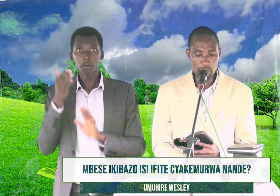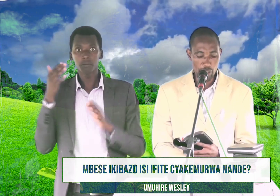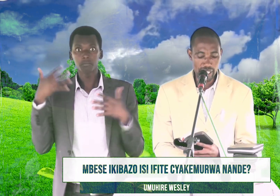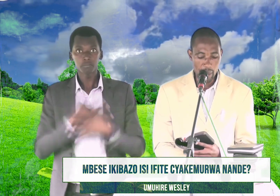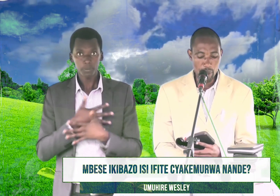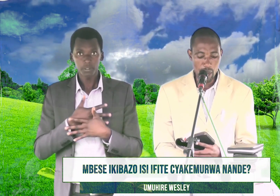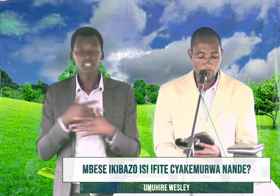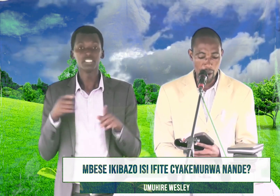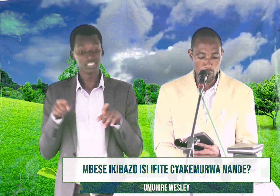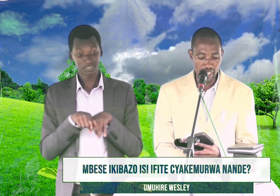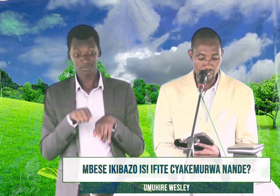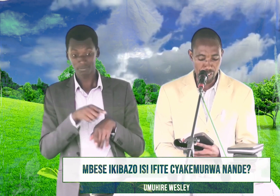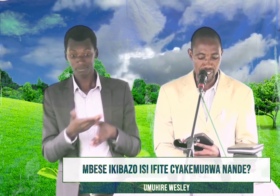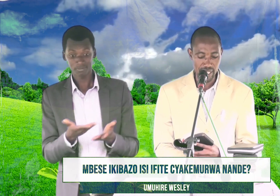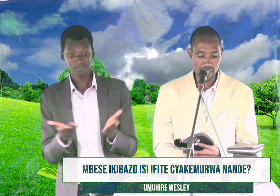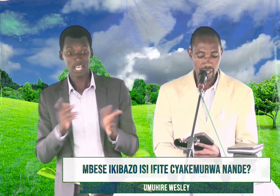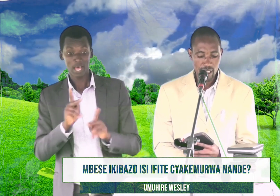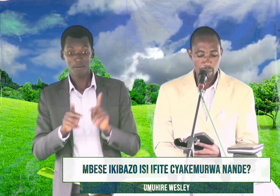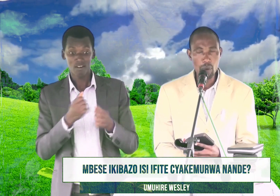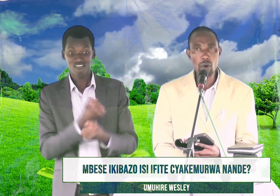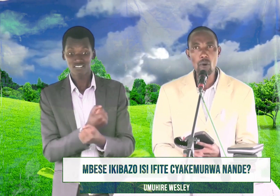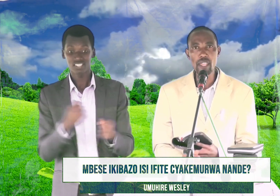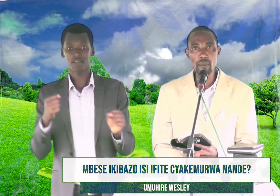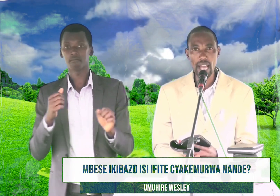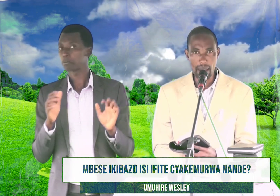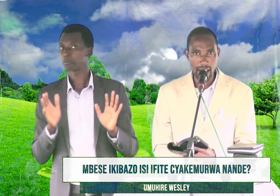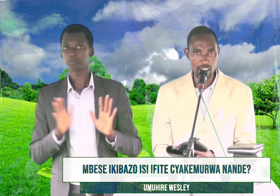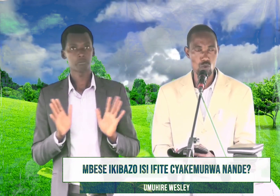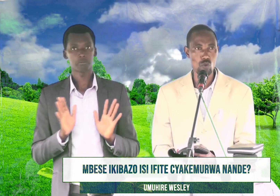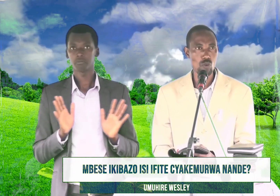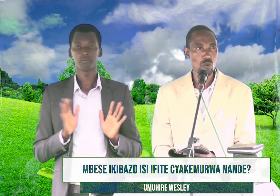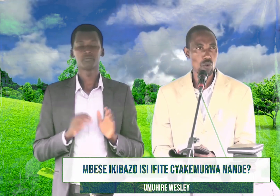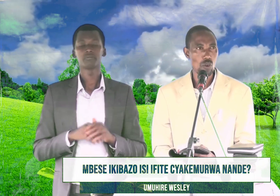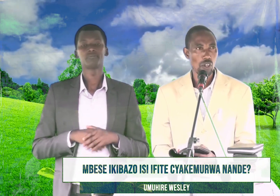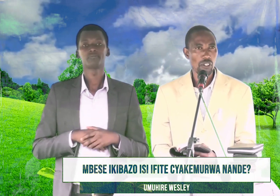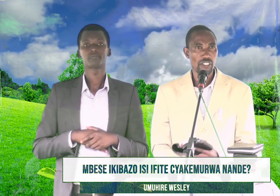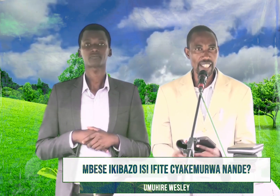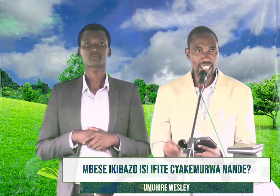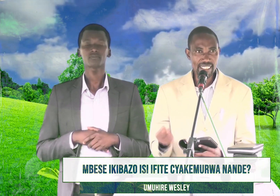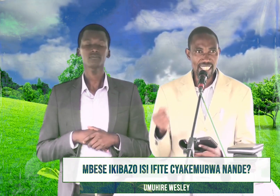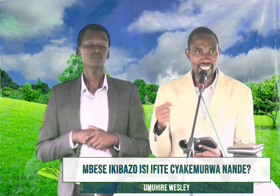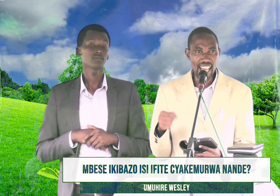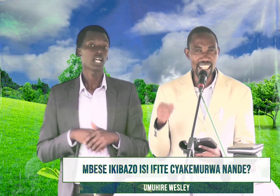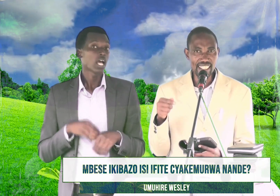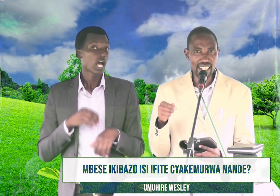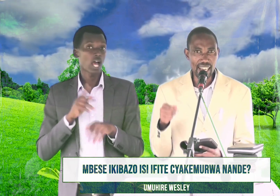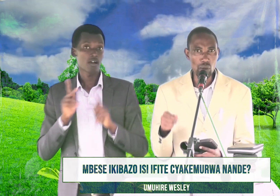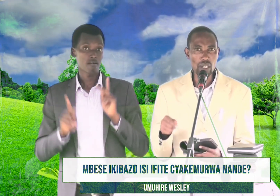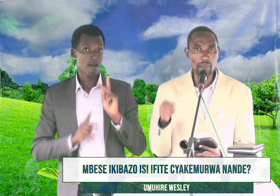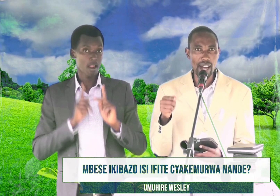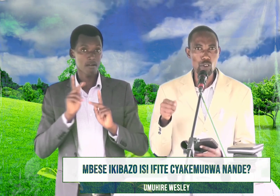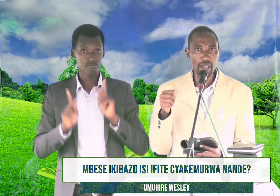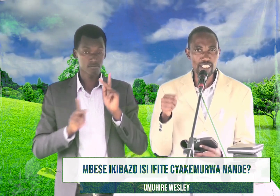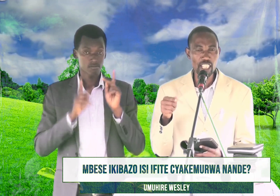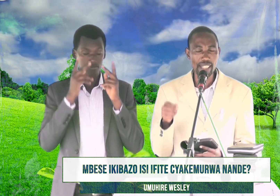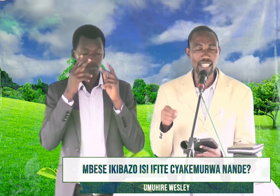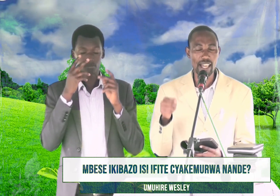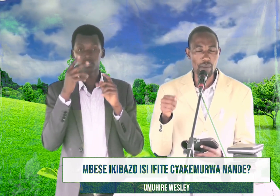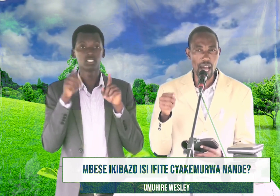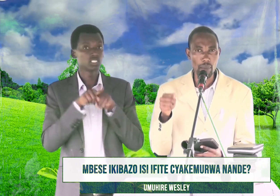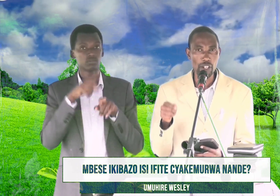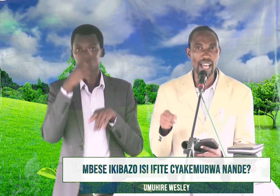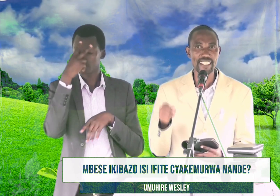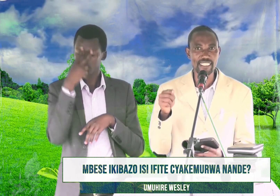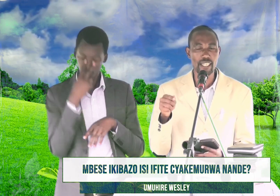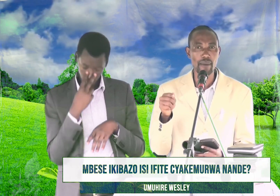Ngira ijambo rya mbere Pawulo yavuze mu buhumyi bw'abantu, Yesu azarinda agaruka abantu benshi